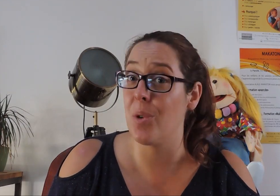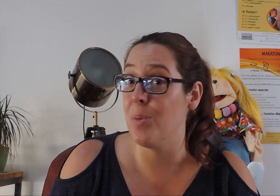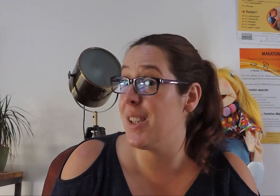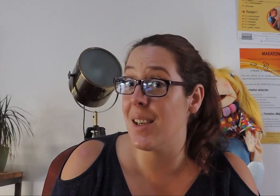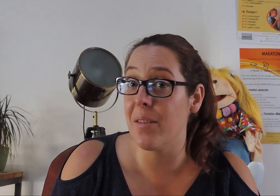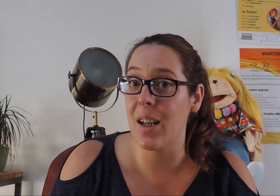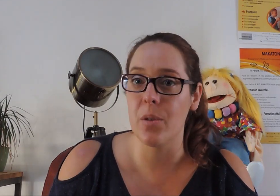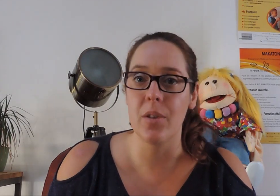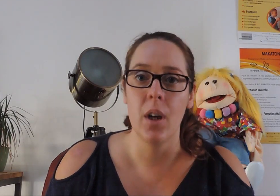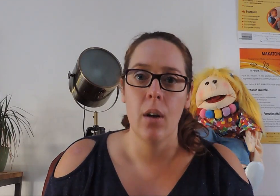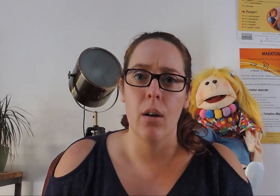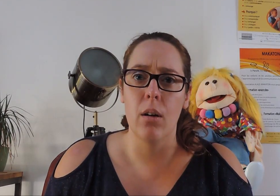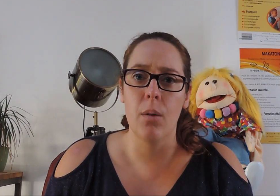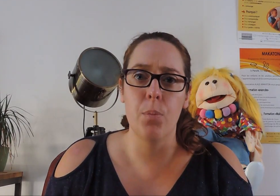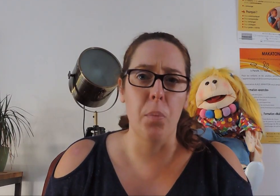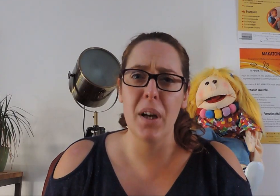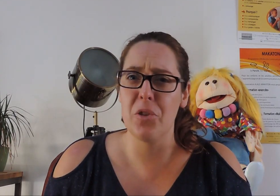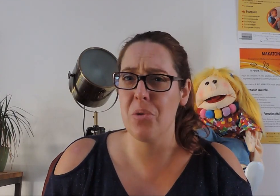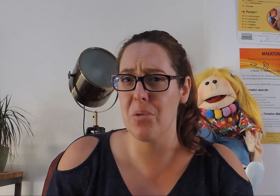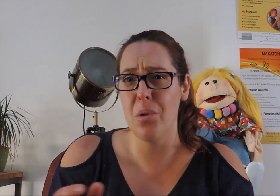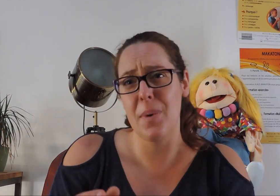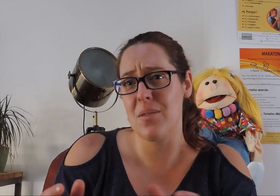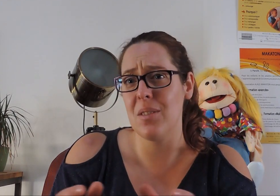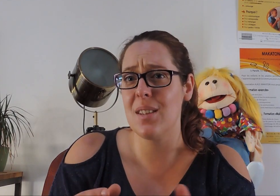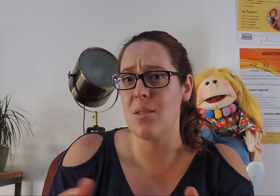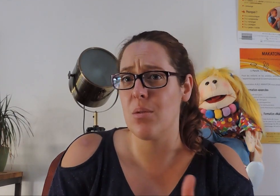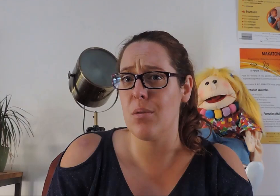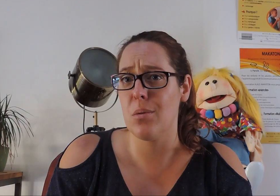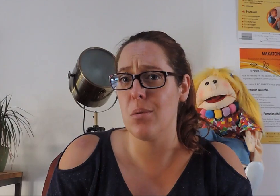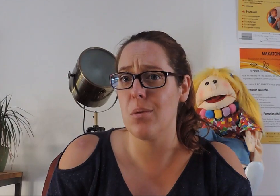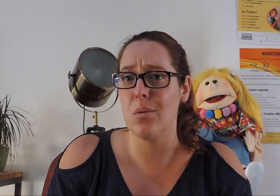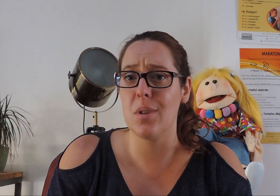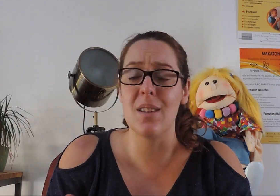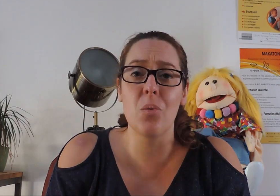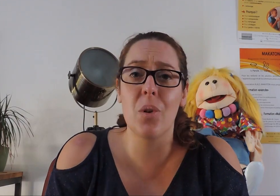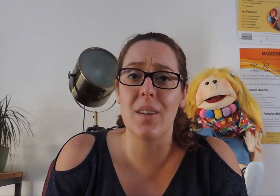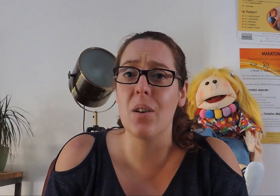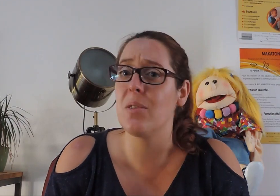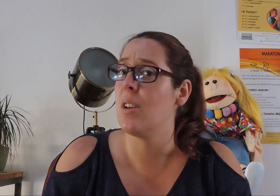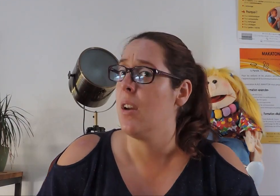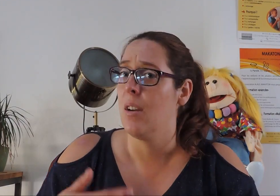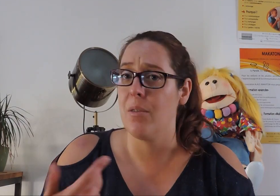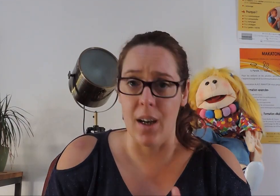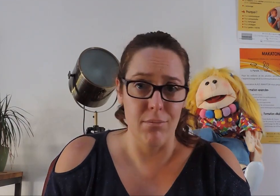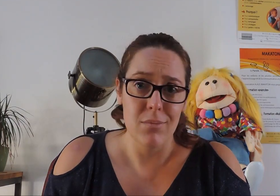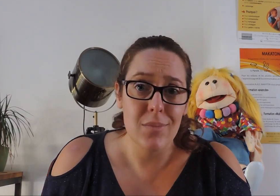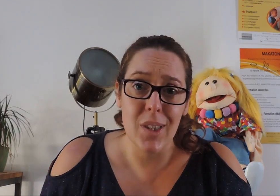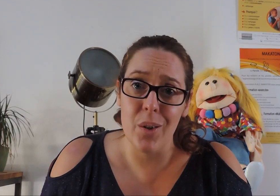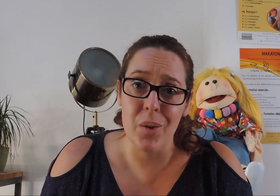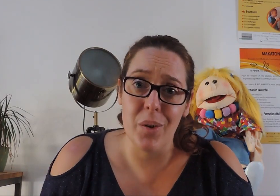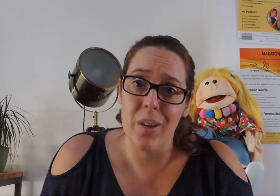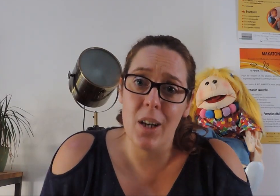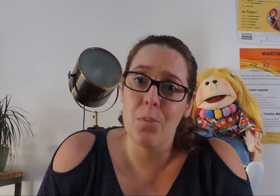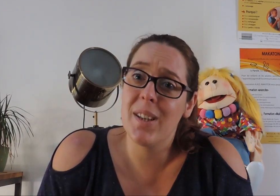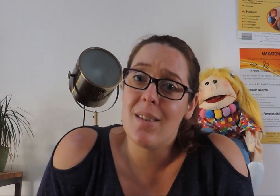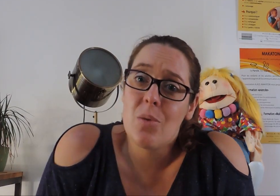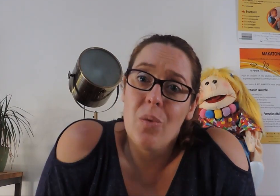pour communiquer avec l'autre pour pas être juste deux personnes qui sont côte à côte voilà la communication